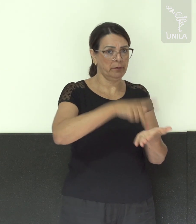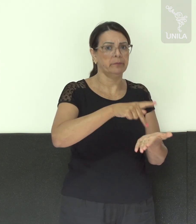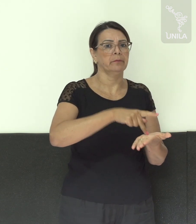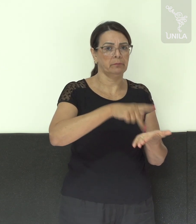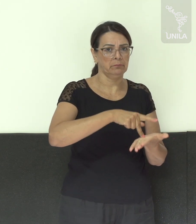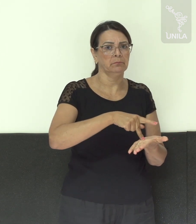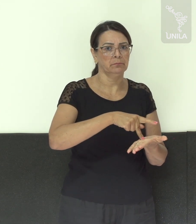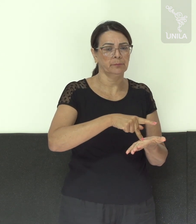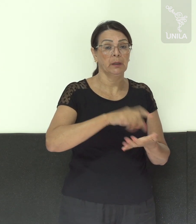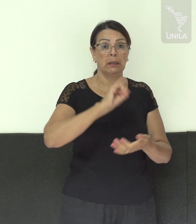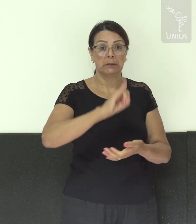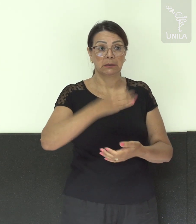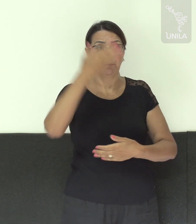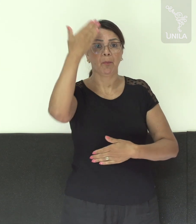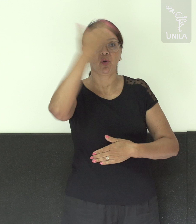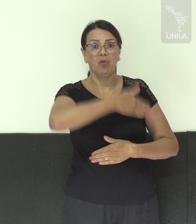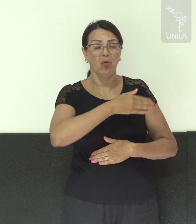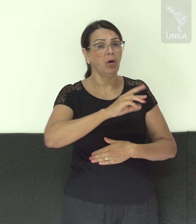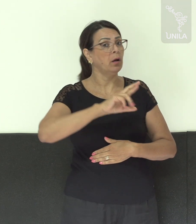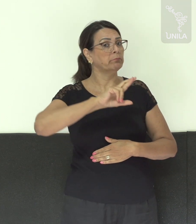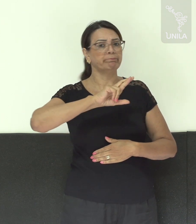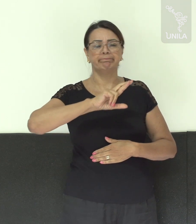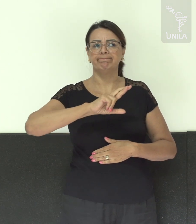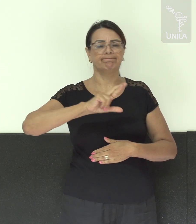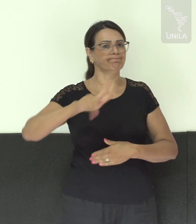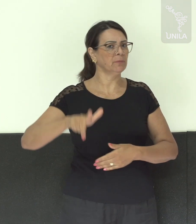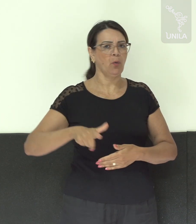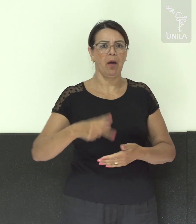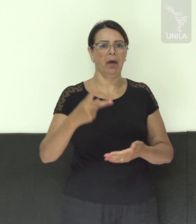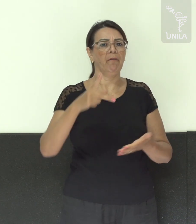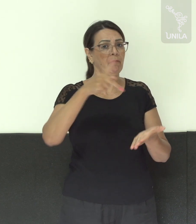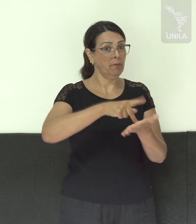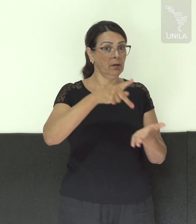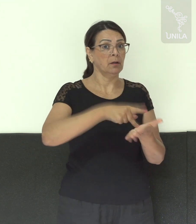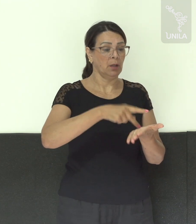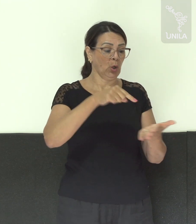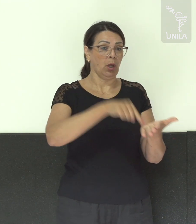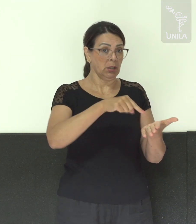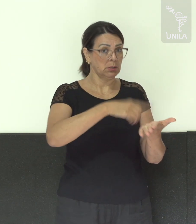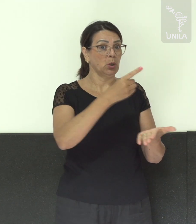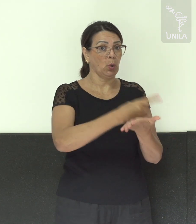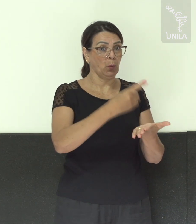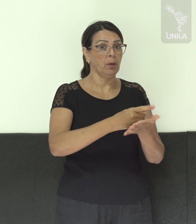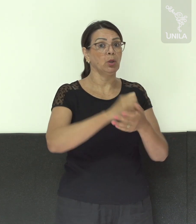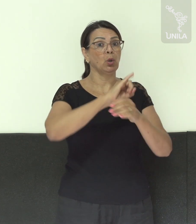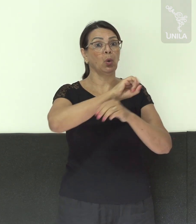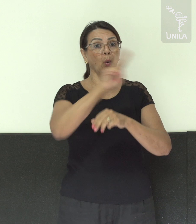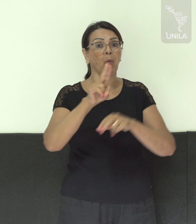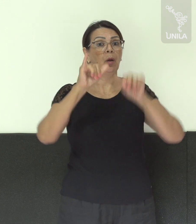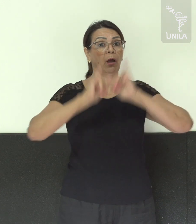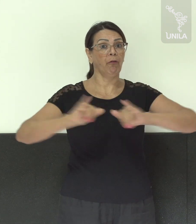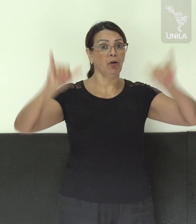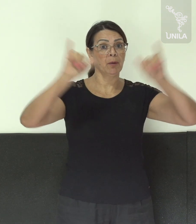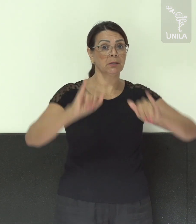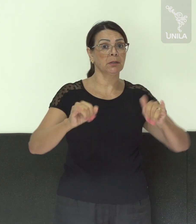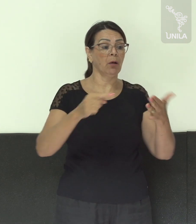que, caso comprovada a não veracidade dos documentos ou informações prestadas,